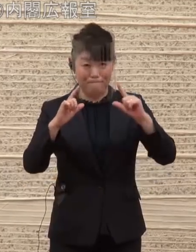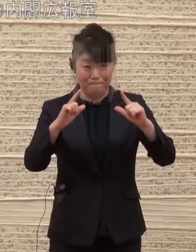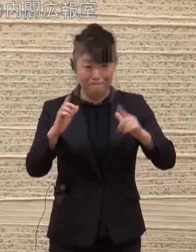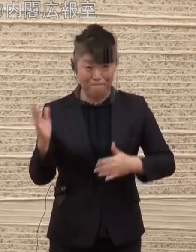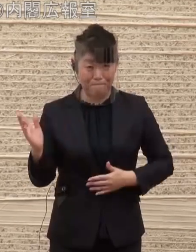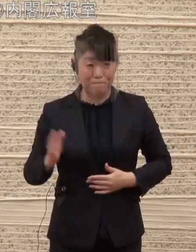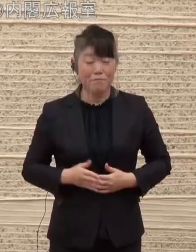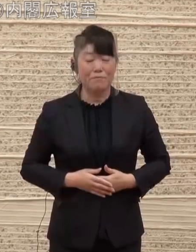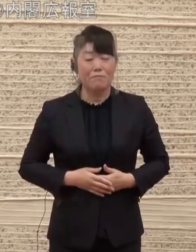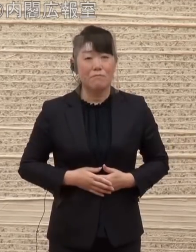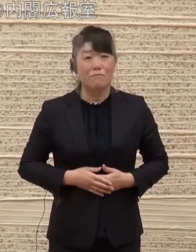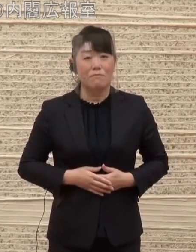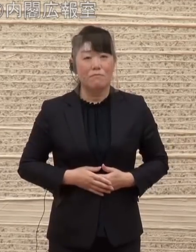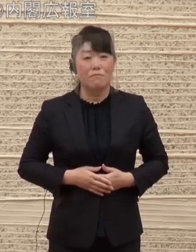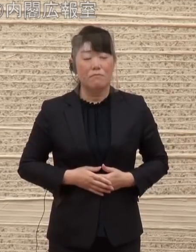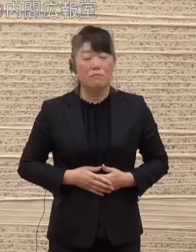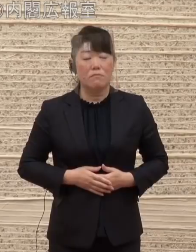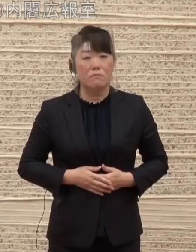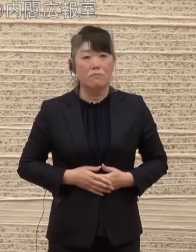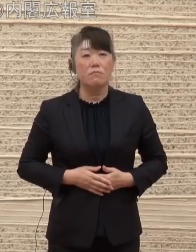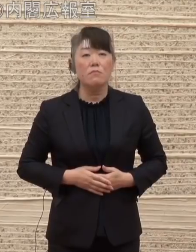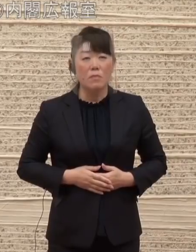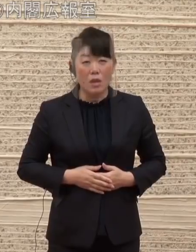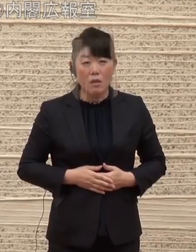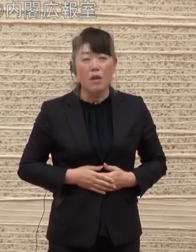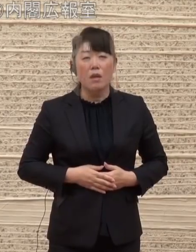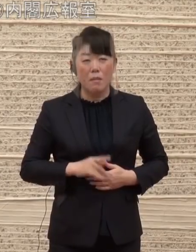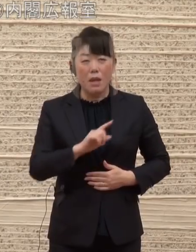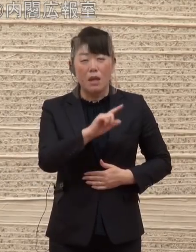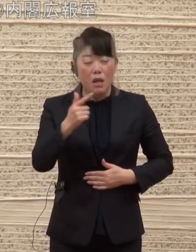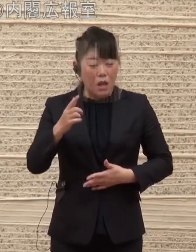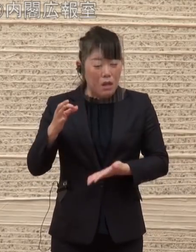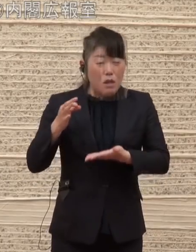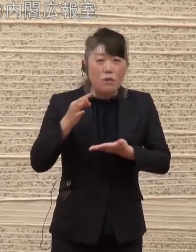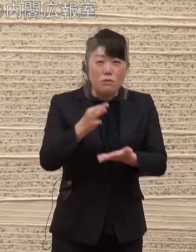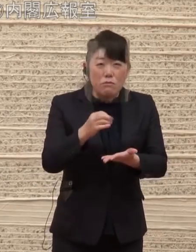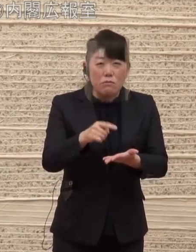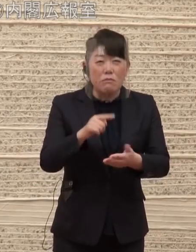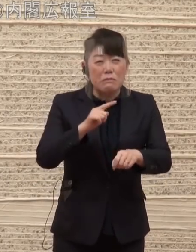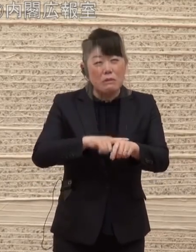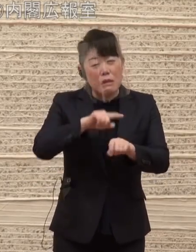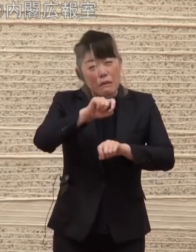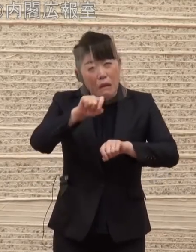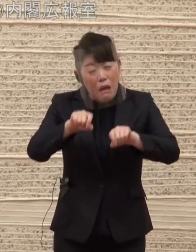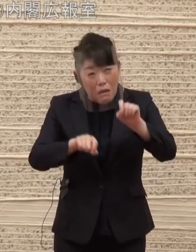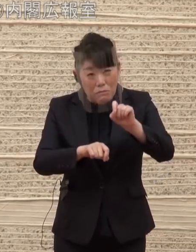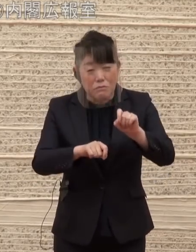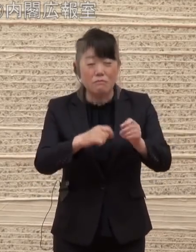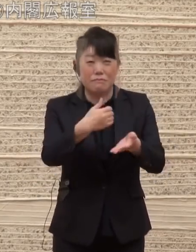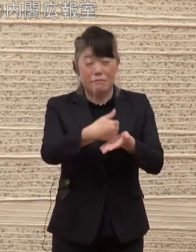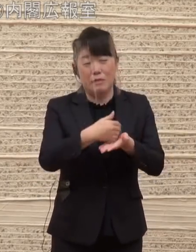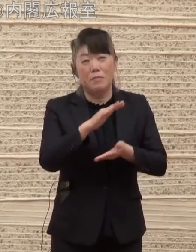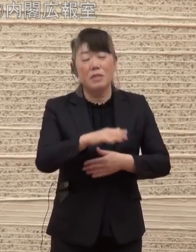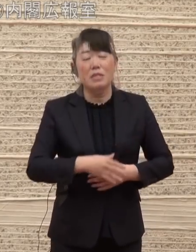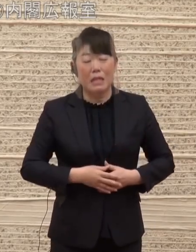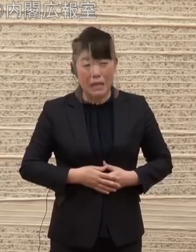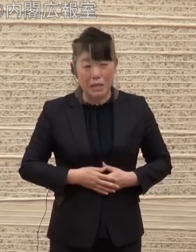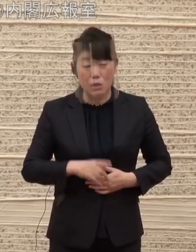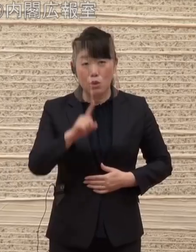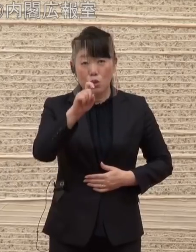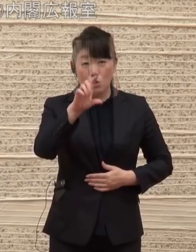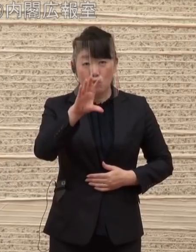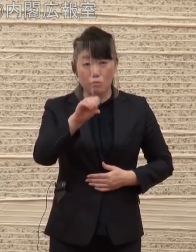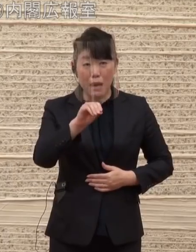と思いますまず様々な給付について時間がかかるのではないかという話をいただきました10万円の給付